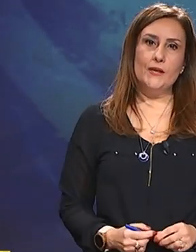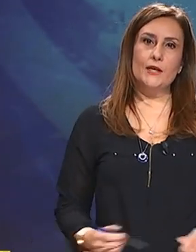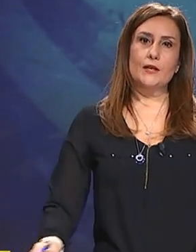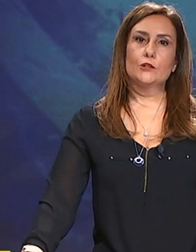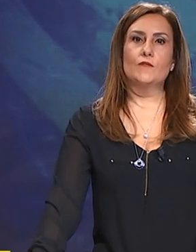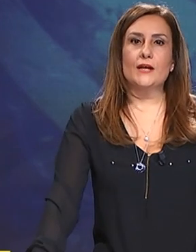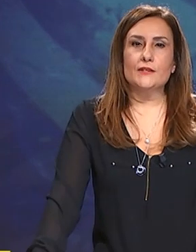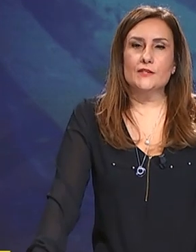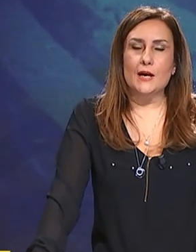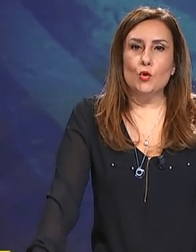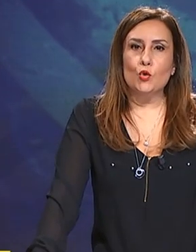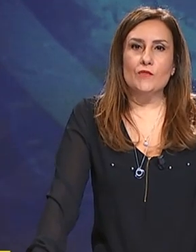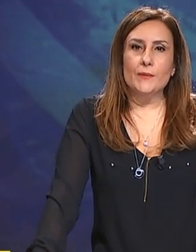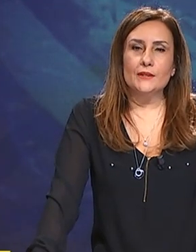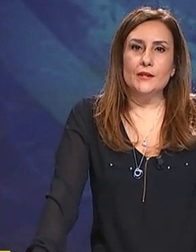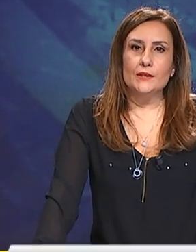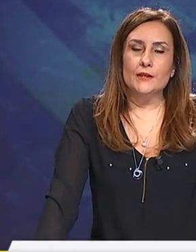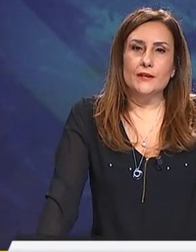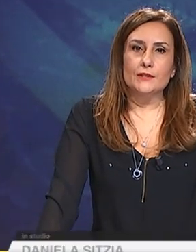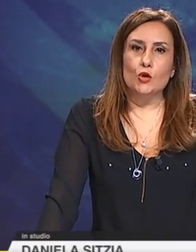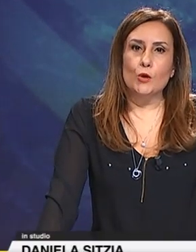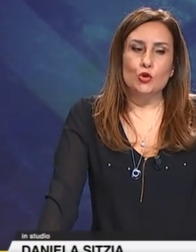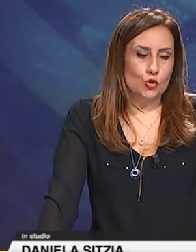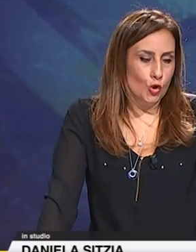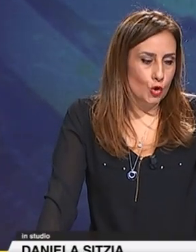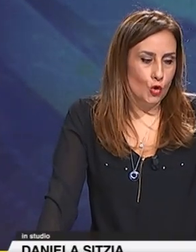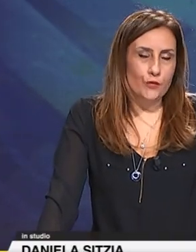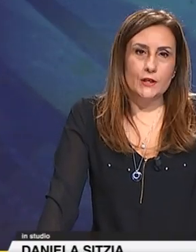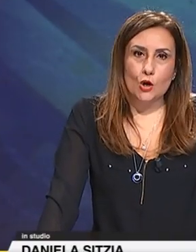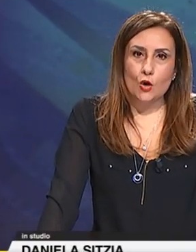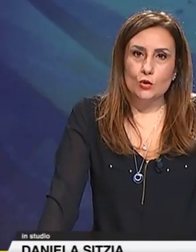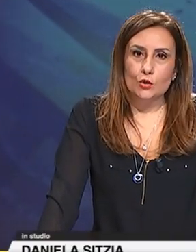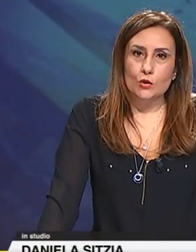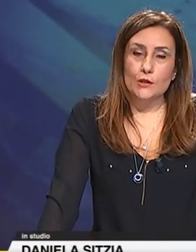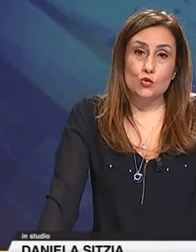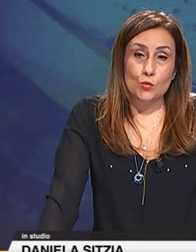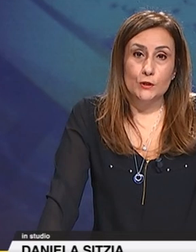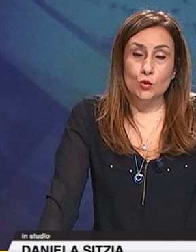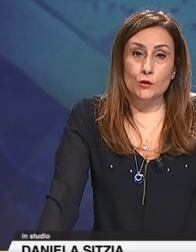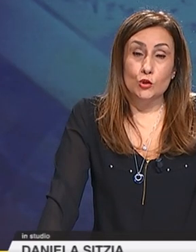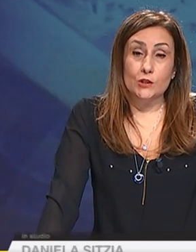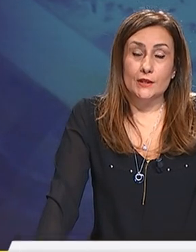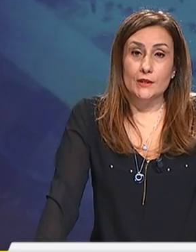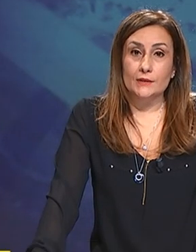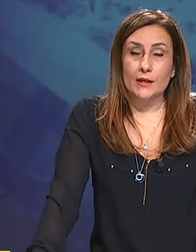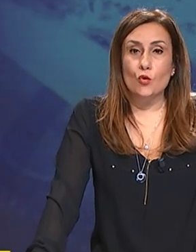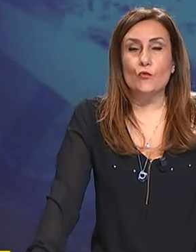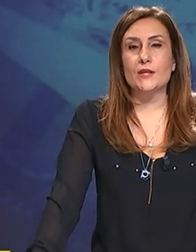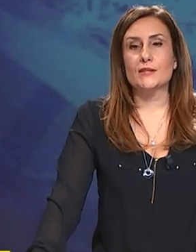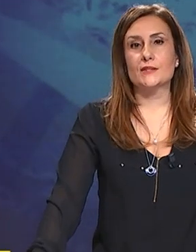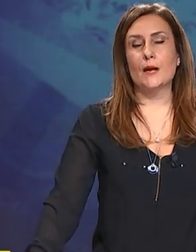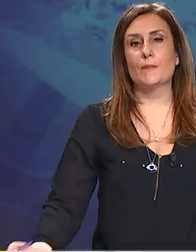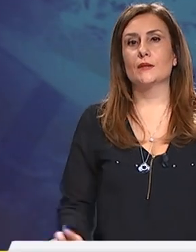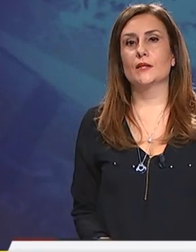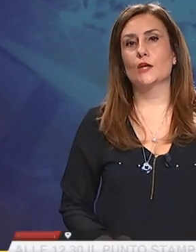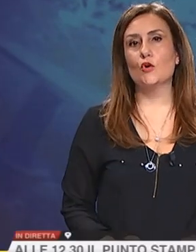Buongiorno, ben ritrovati, siamo nuovamente in diretta come ogni giorno. Vi ricordo subito alle 12.30 la